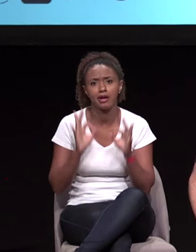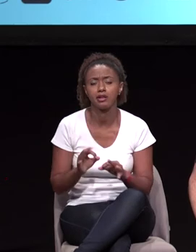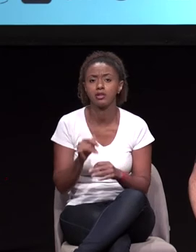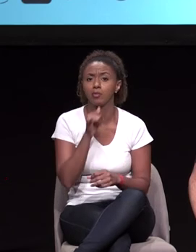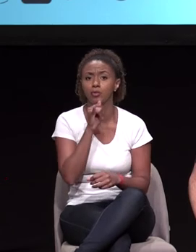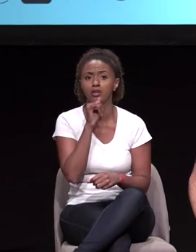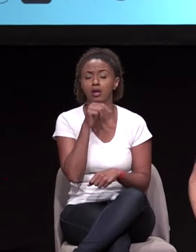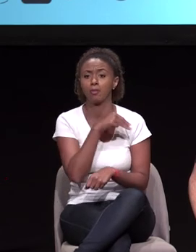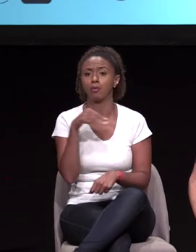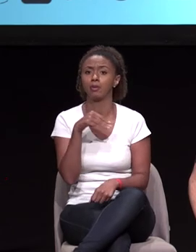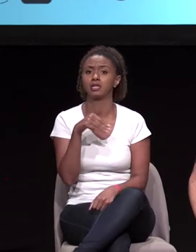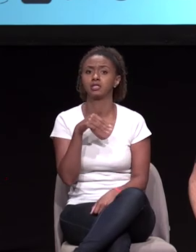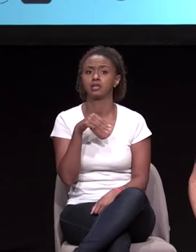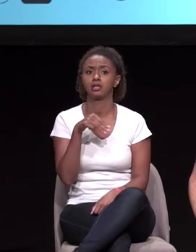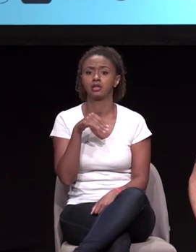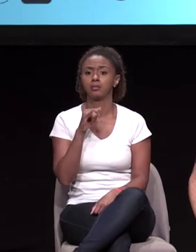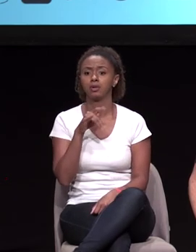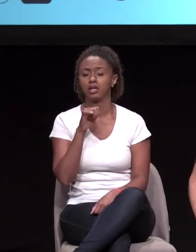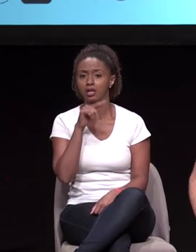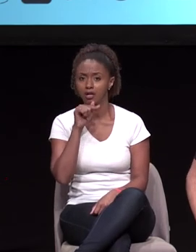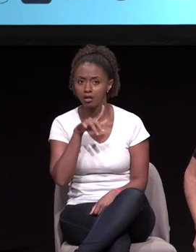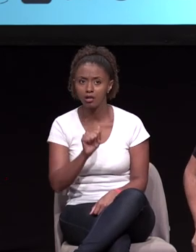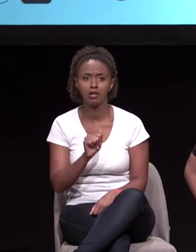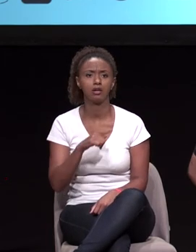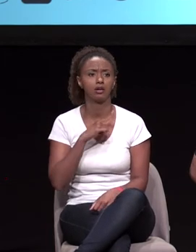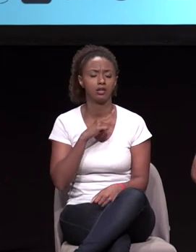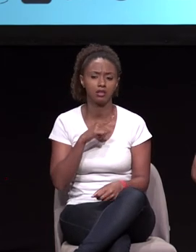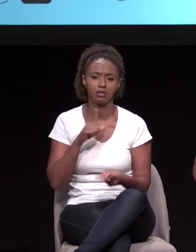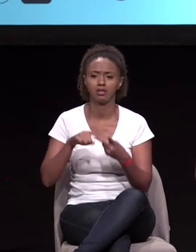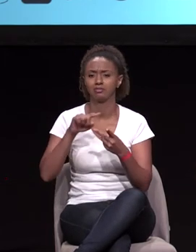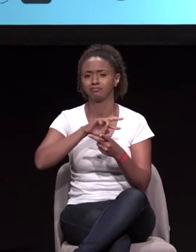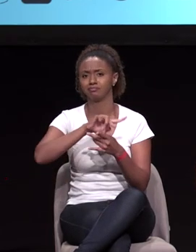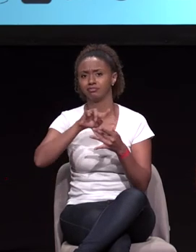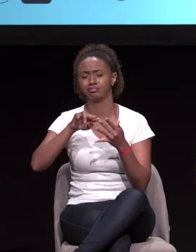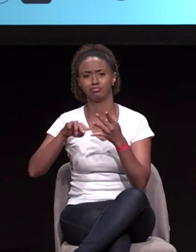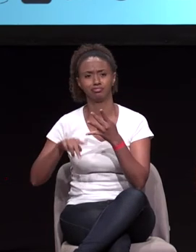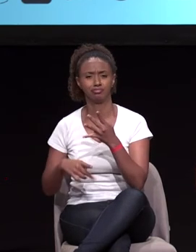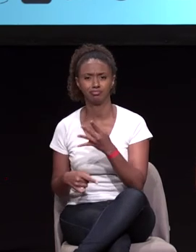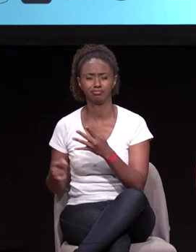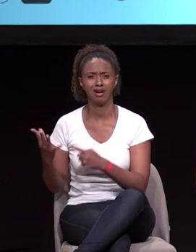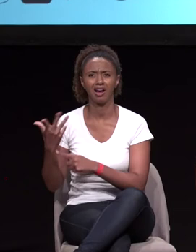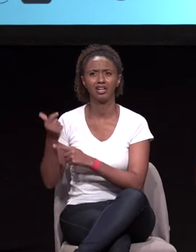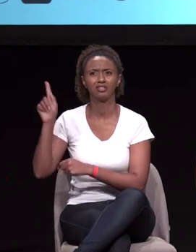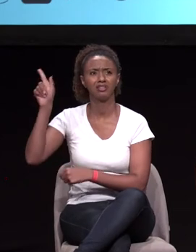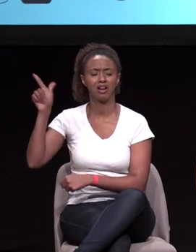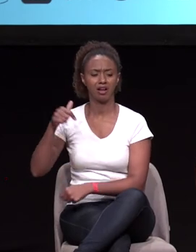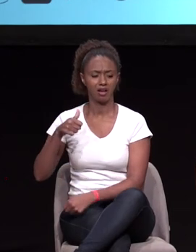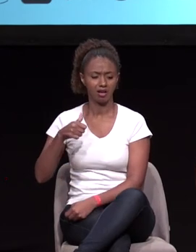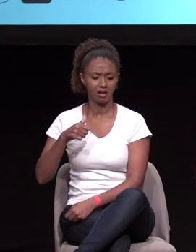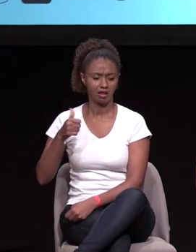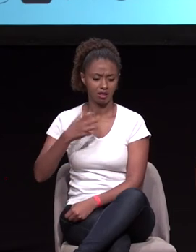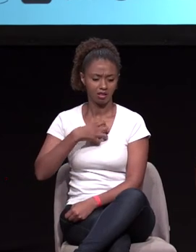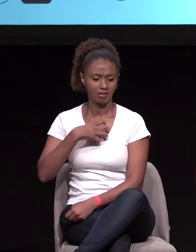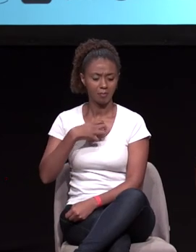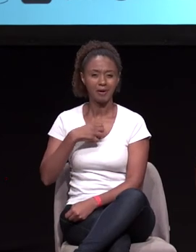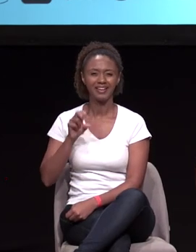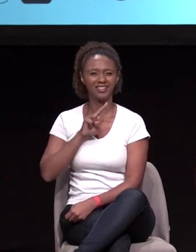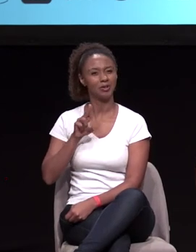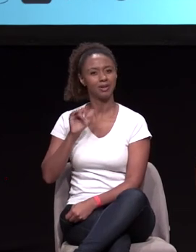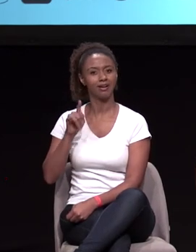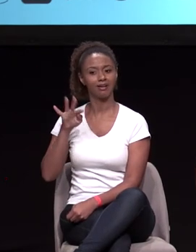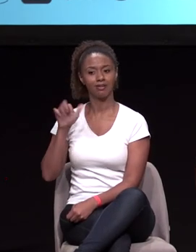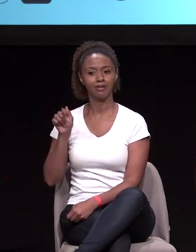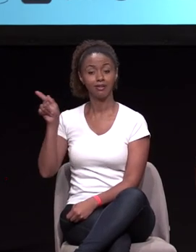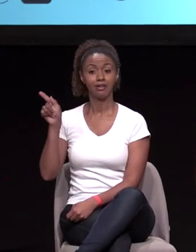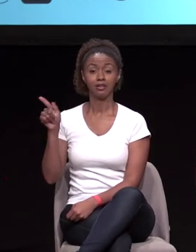ipiranga aqui também um em minas há um ou outro artista da bahia que é o chamado cabra então a gente tem uma